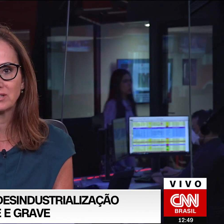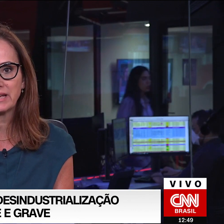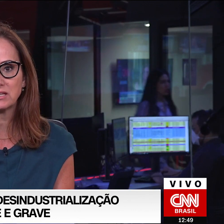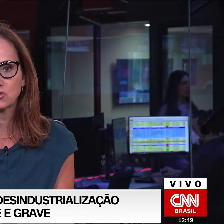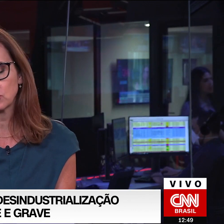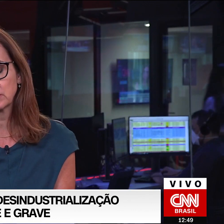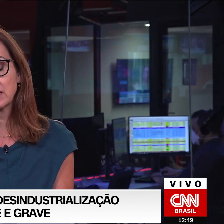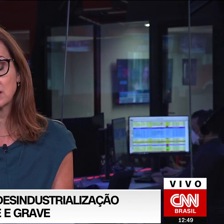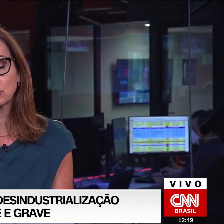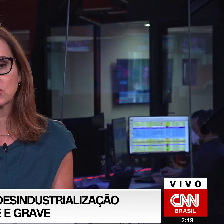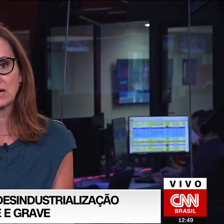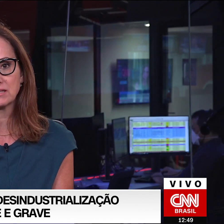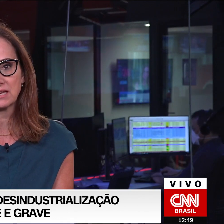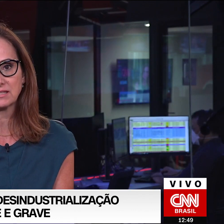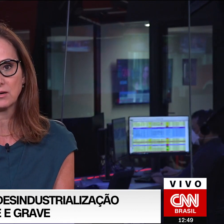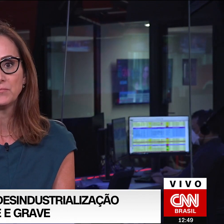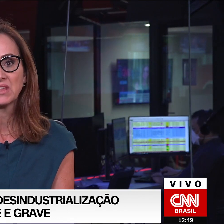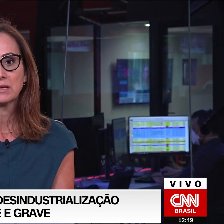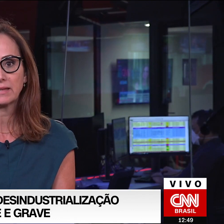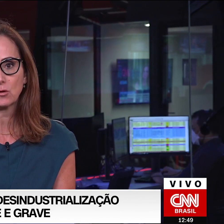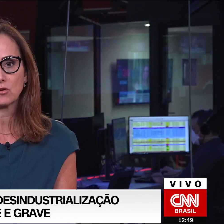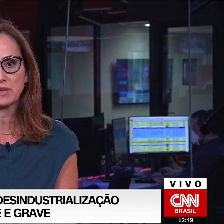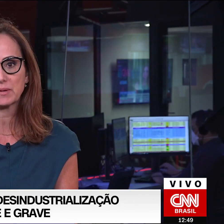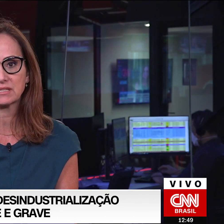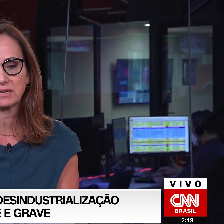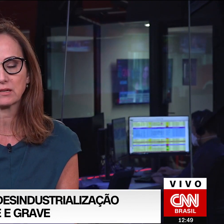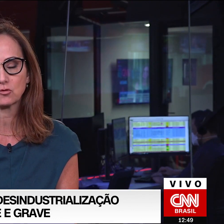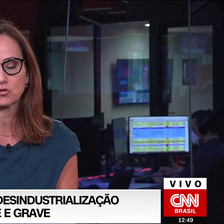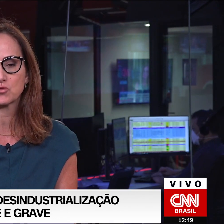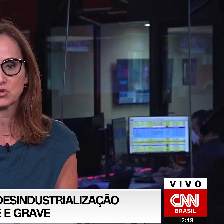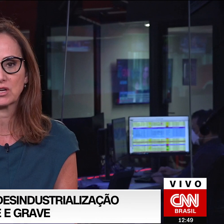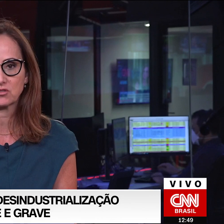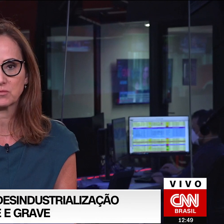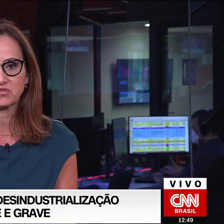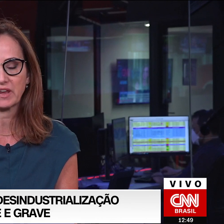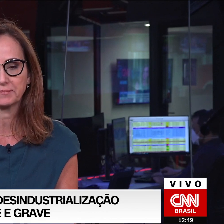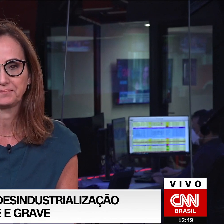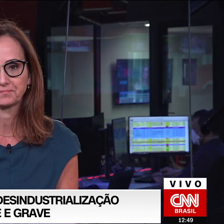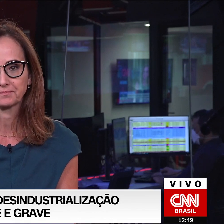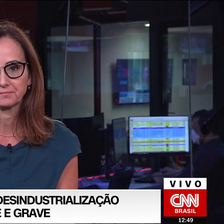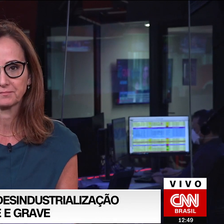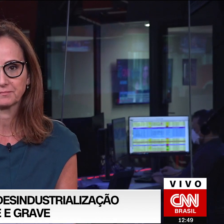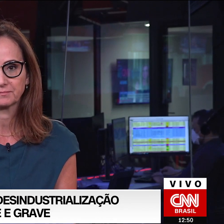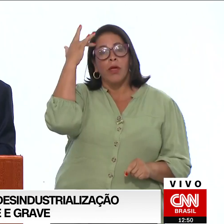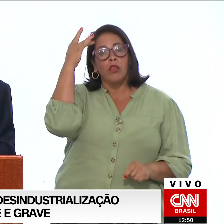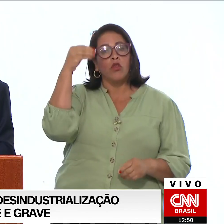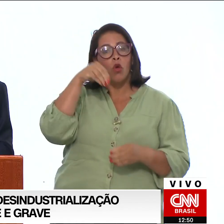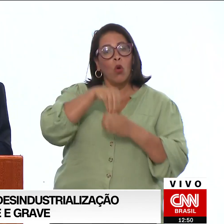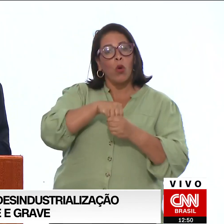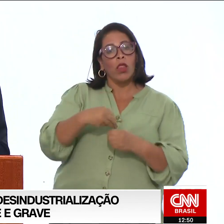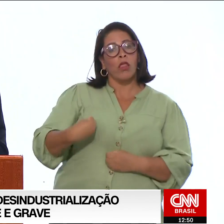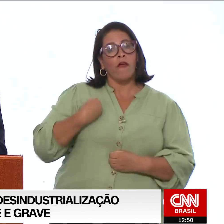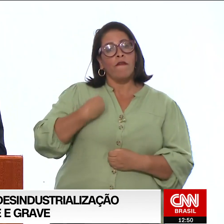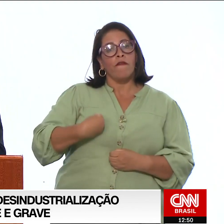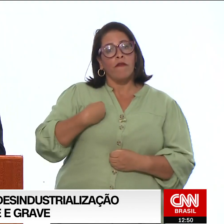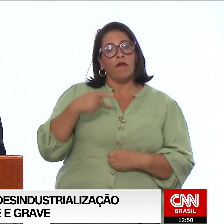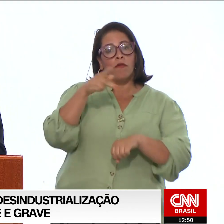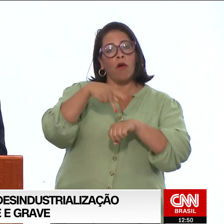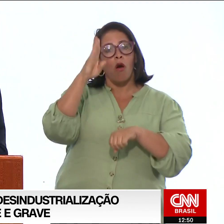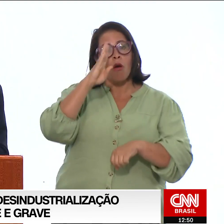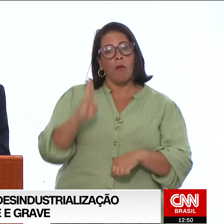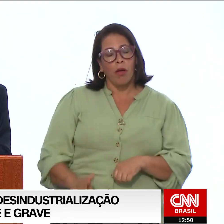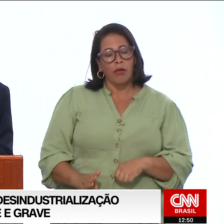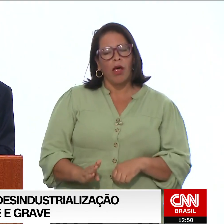processo de desindustrialização da economia brasileira dos últimos anos. Vamos ver. Longe de ser um